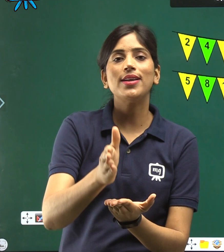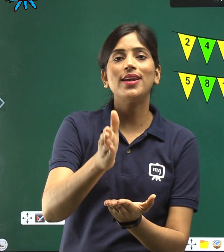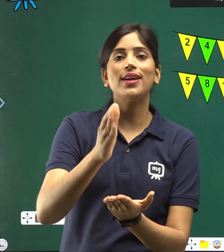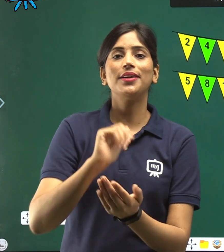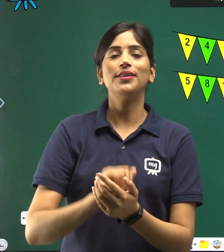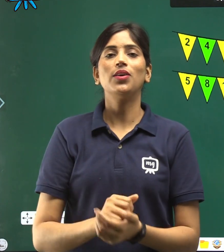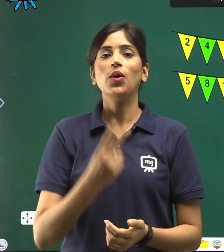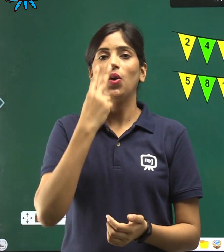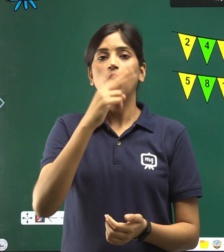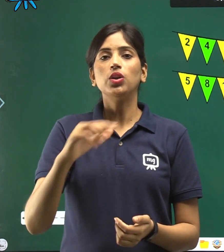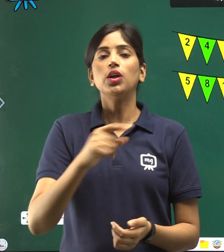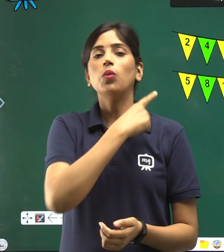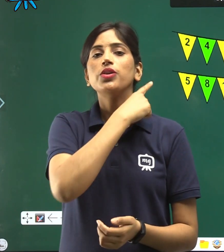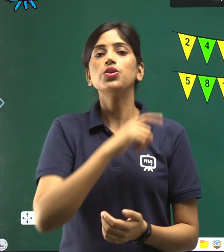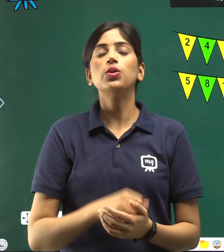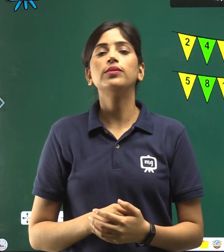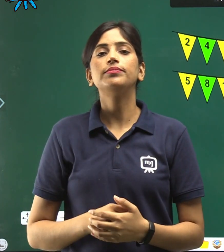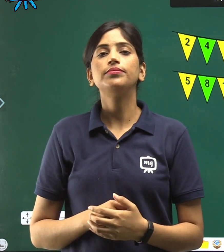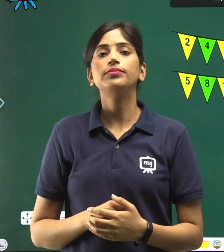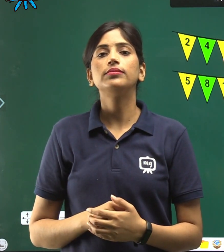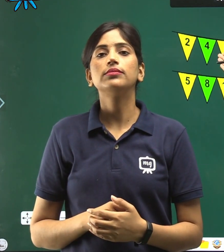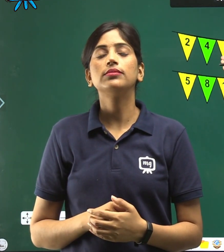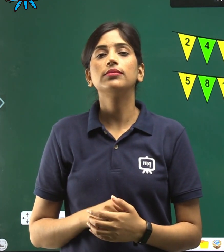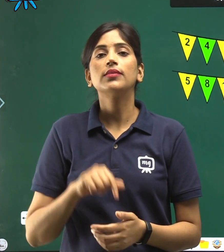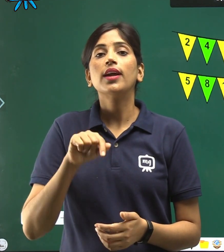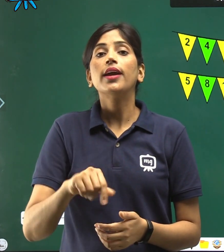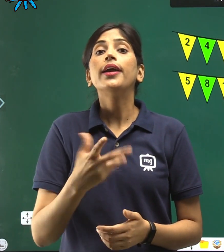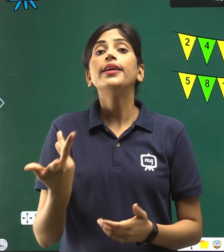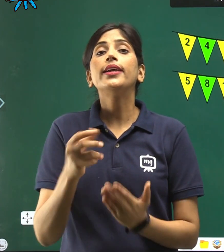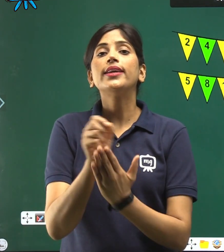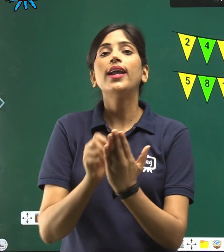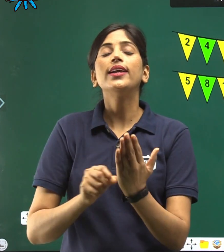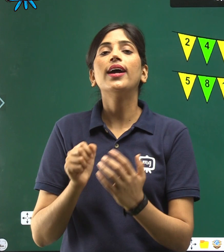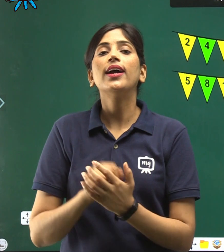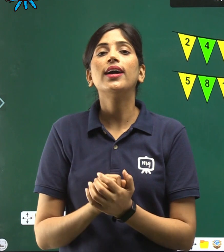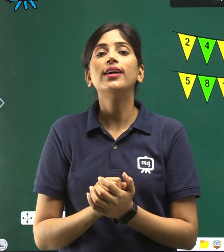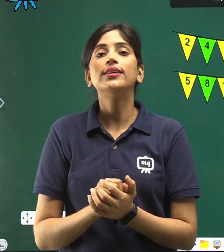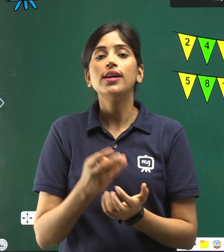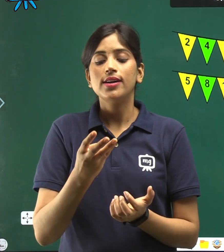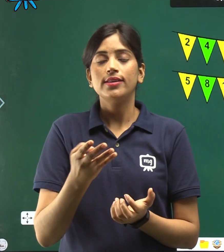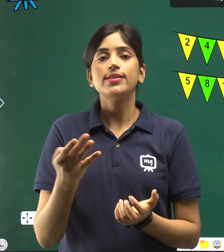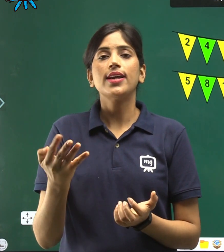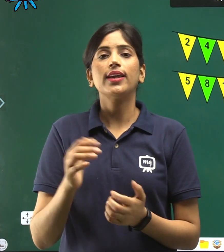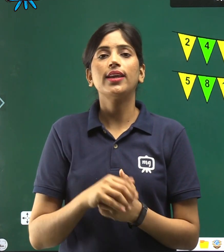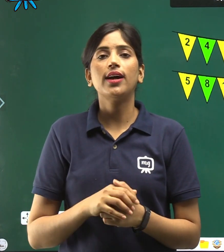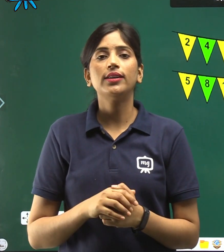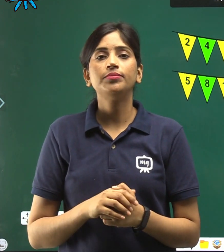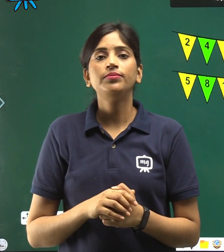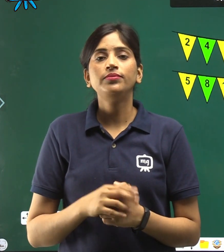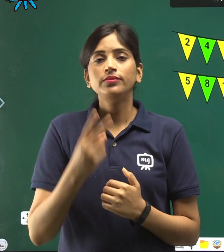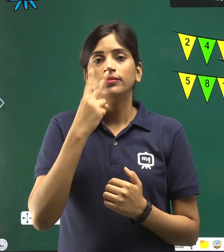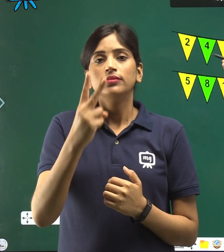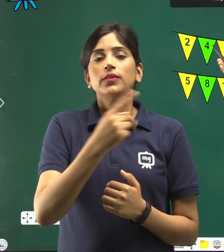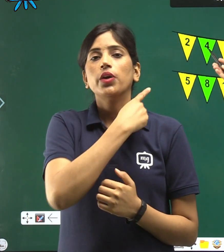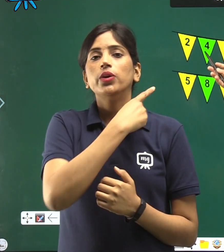बढ़िए। देखो बच्चों, ये क्या लिखा है? संख्या।